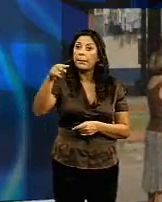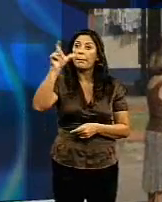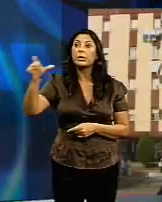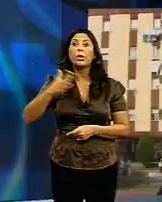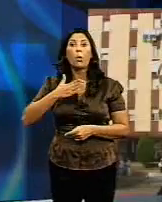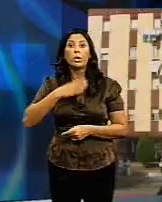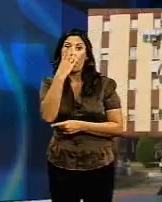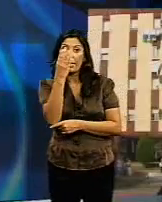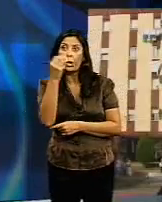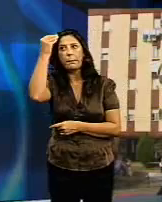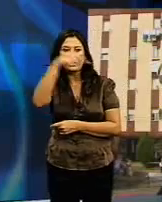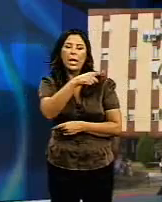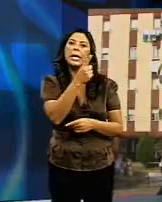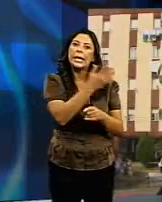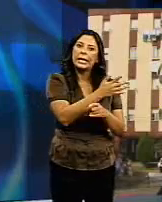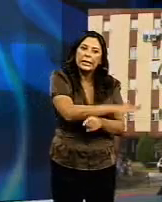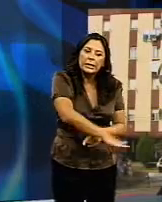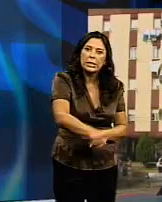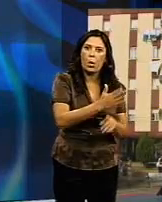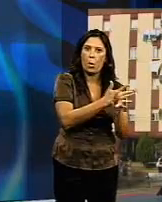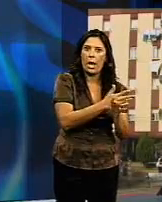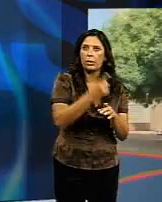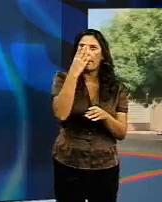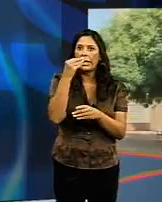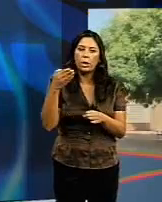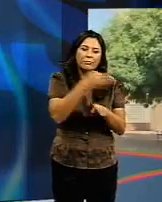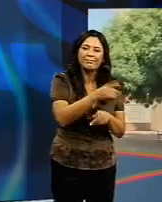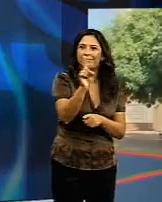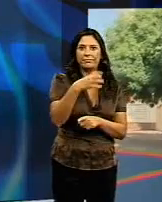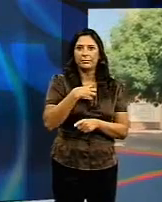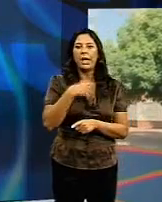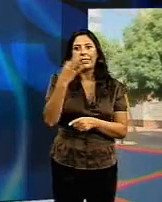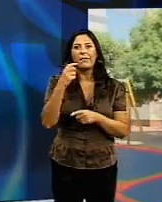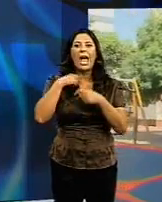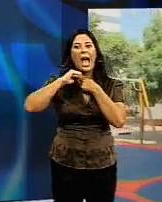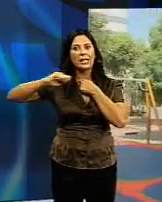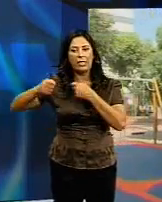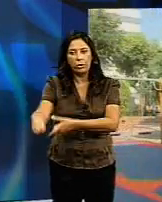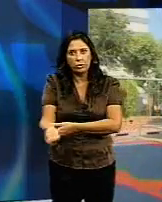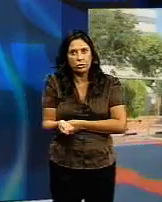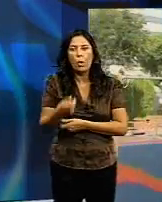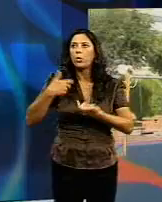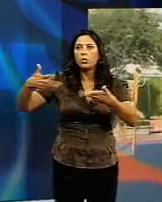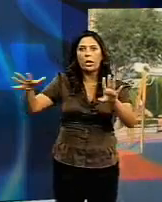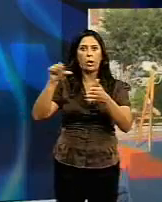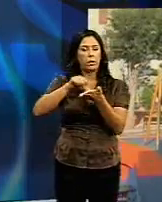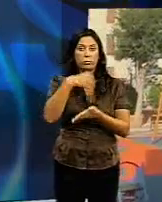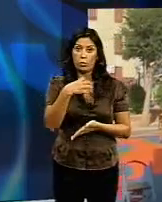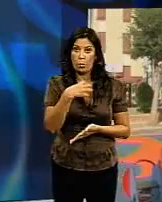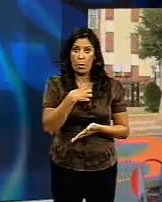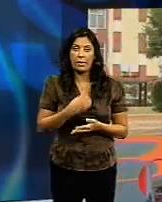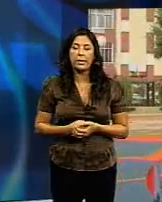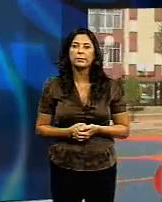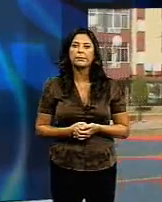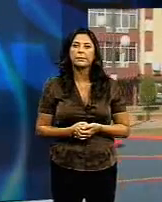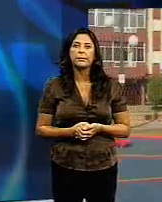piensen que ahí están niños jugando y que indudablemente los perros tienen que ir atados por las ciudades, que no pueden ir sueltos, y